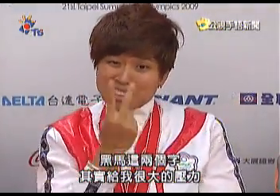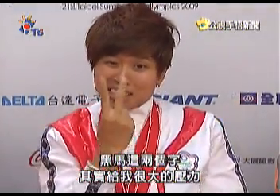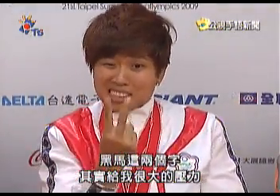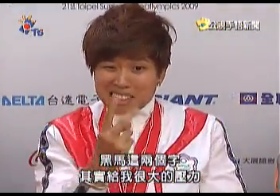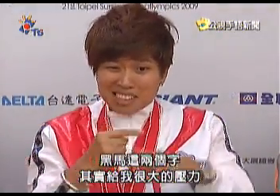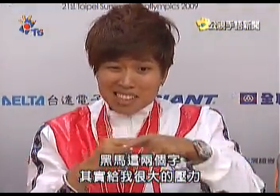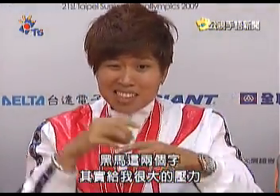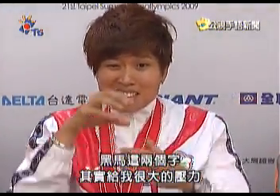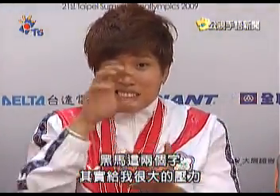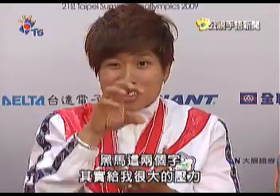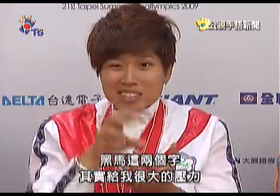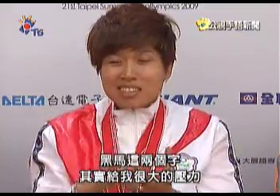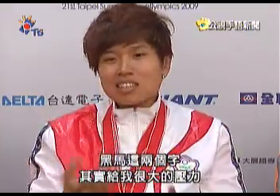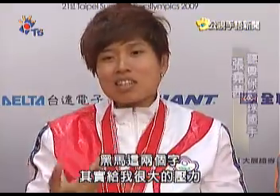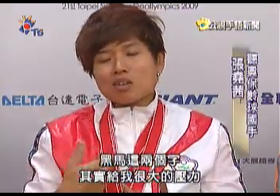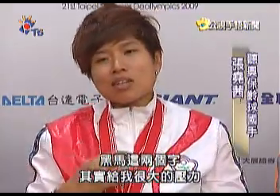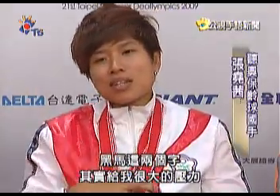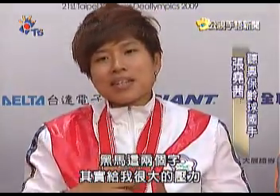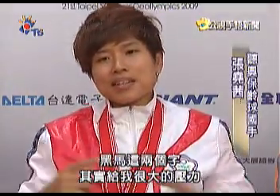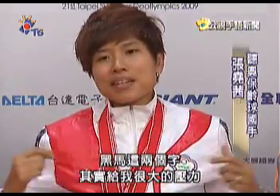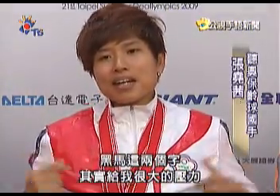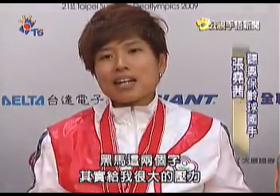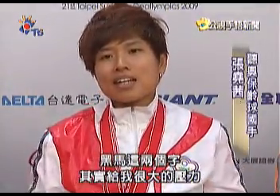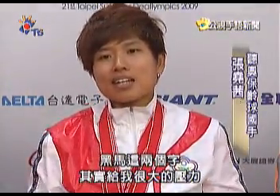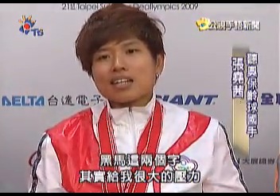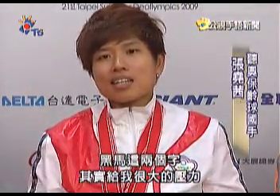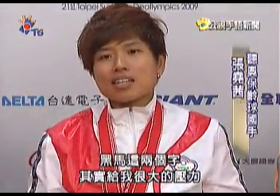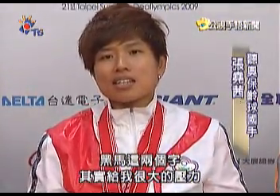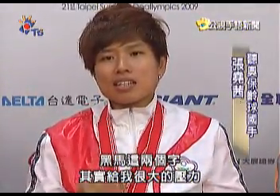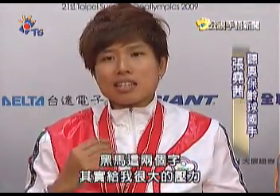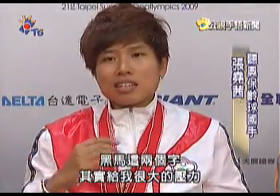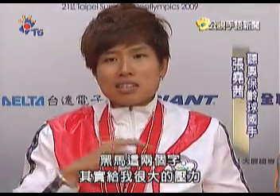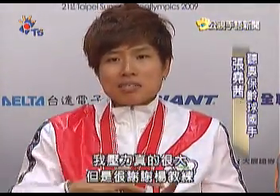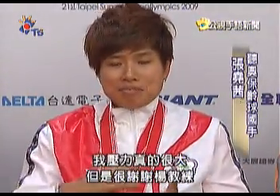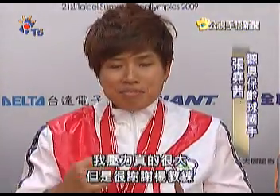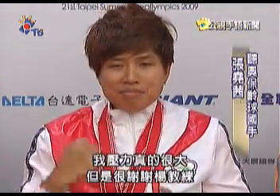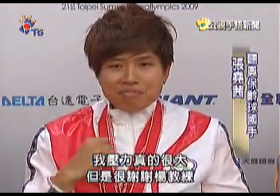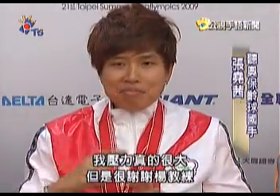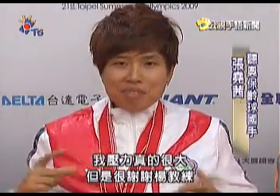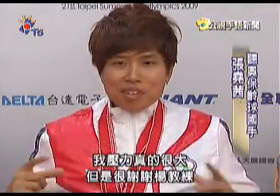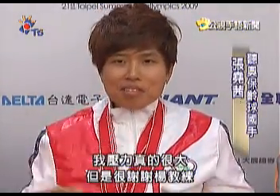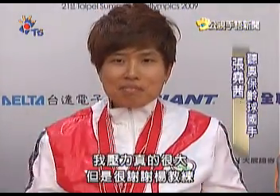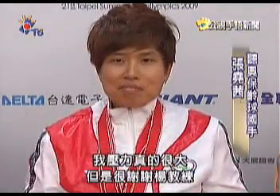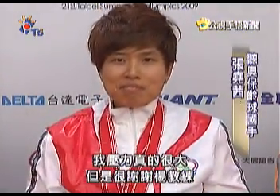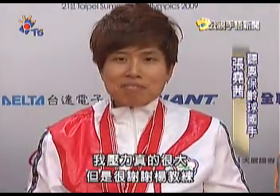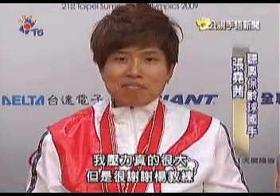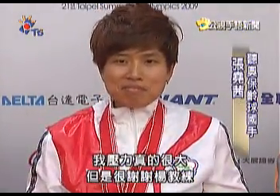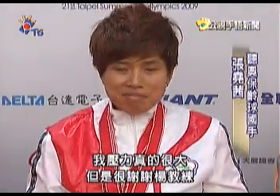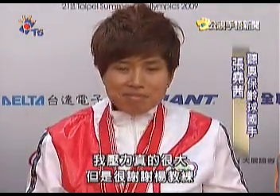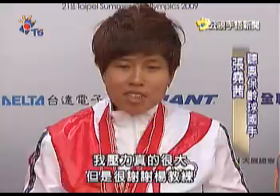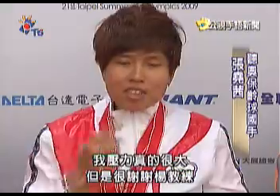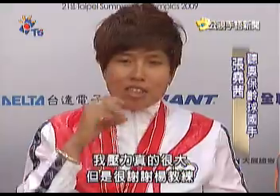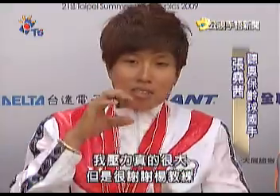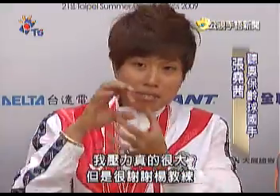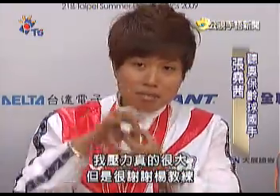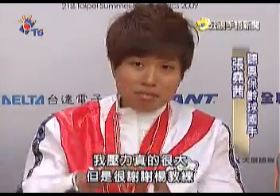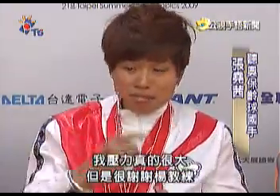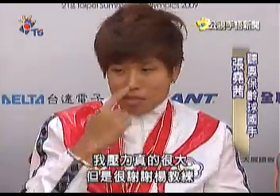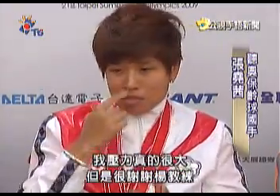两个字其实给我很大的压力，我压力真的很大，但是